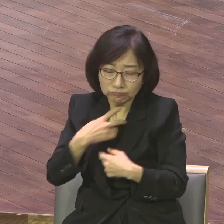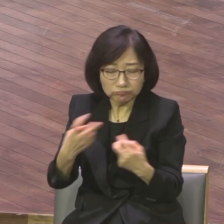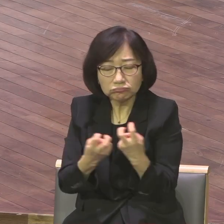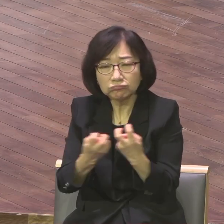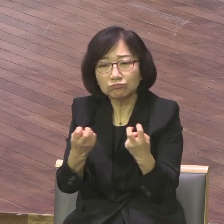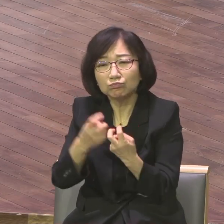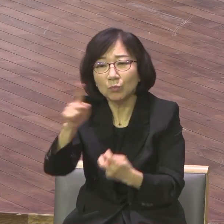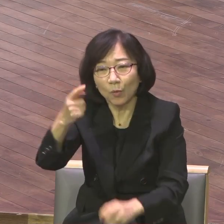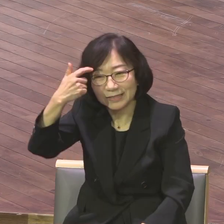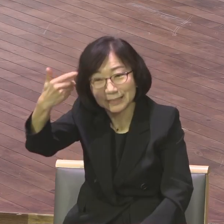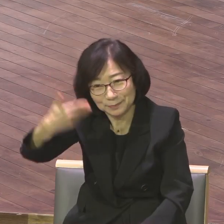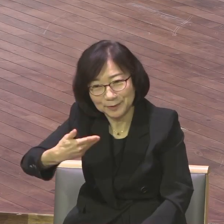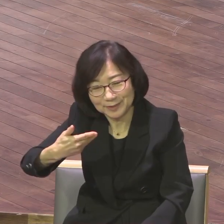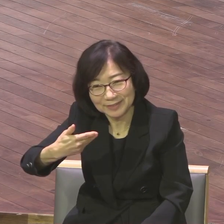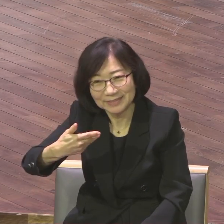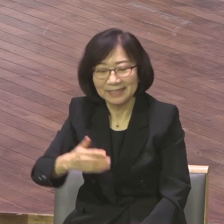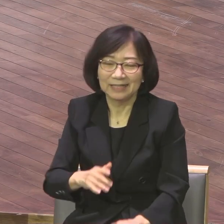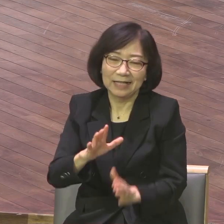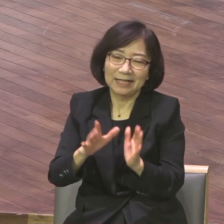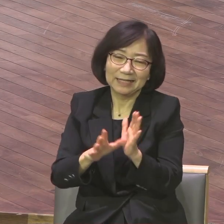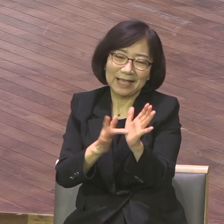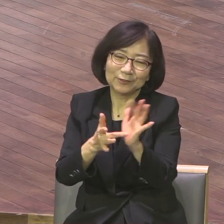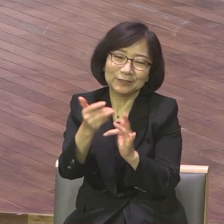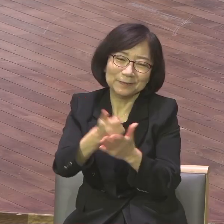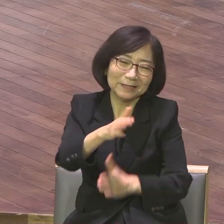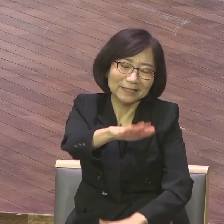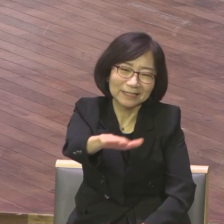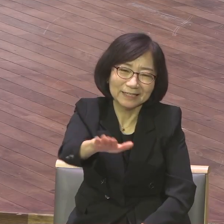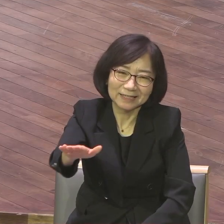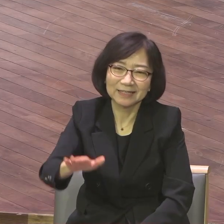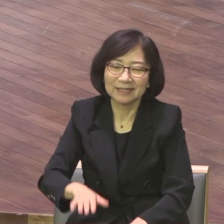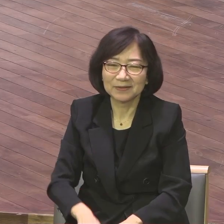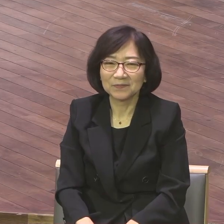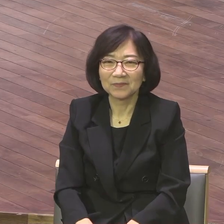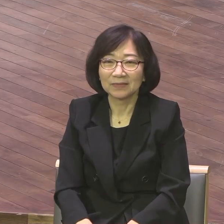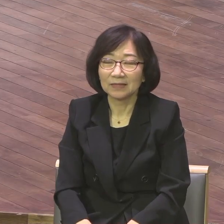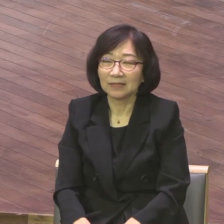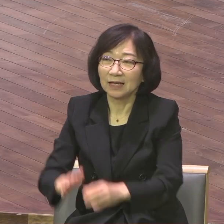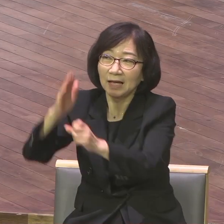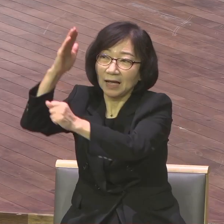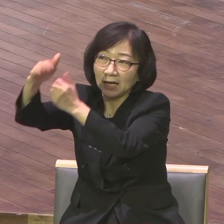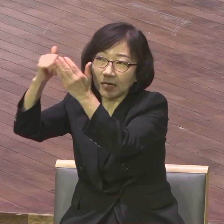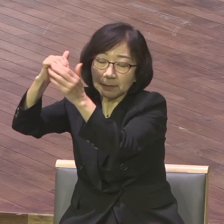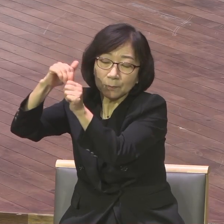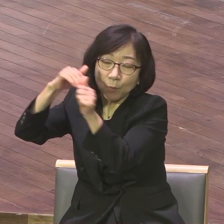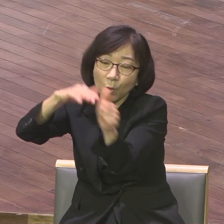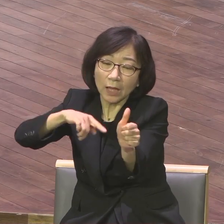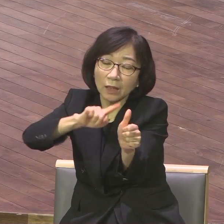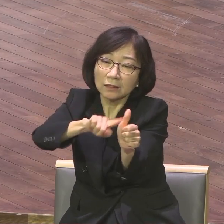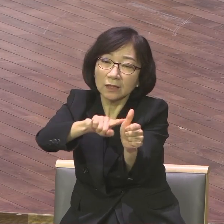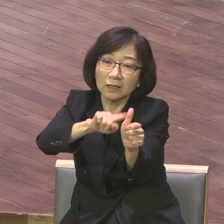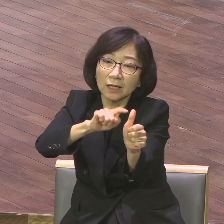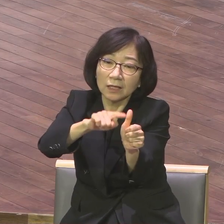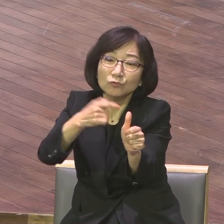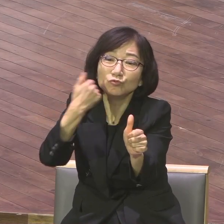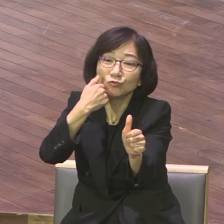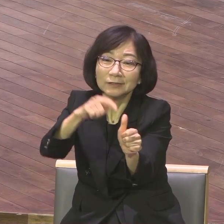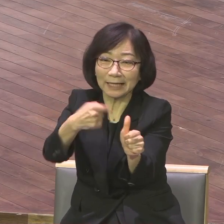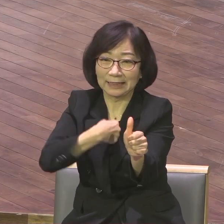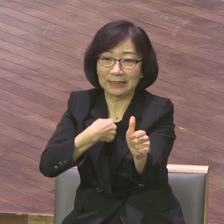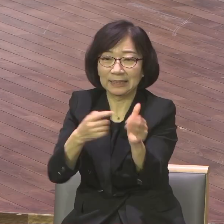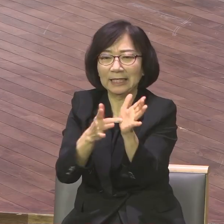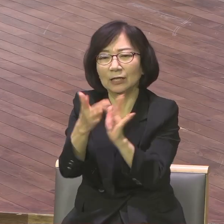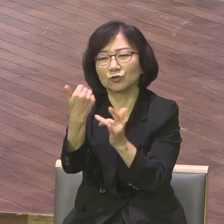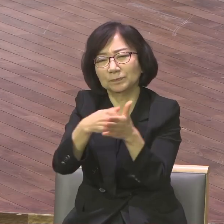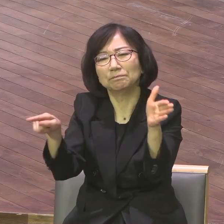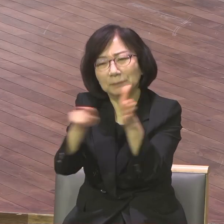질문합니다. 이때 예수님께서 이들을 향해서 하나님께서 보내신 일을 믿는 일이다. 그래서